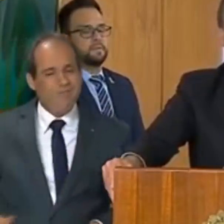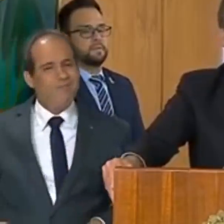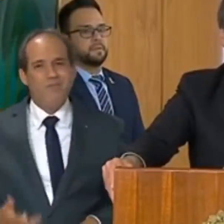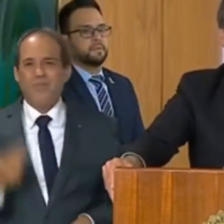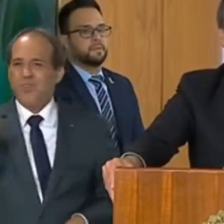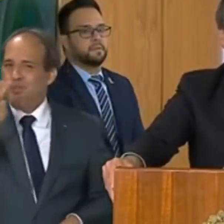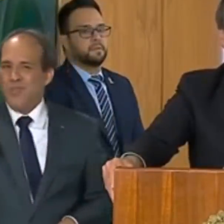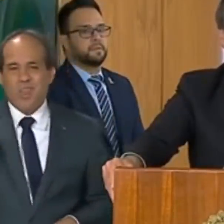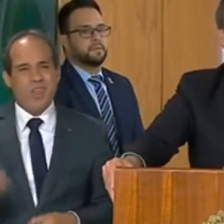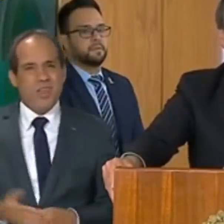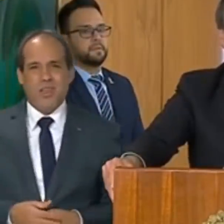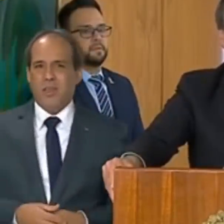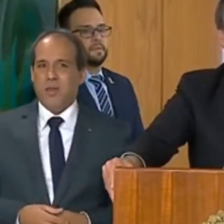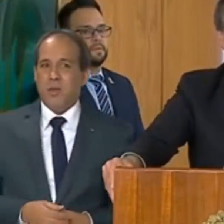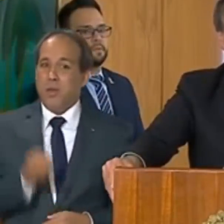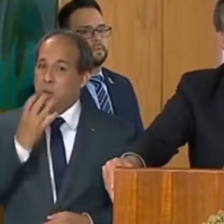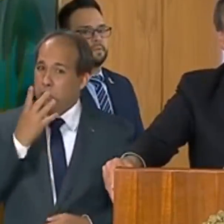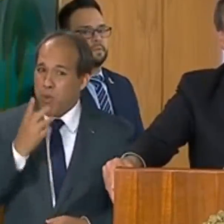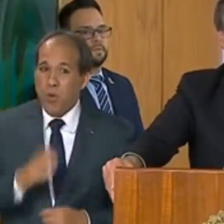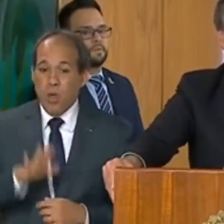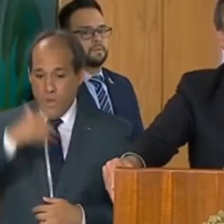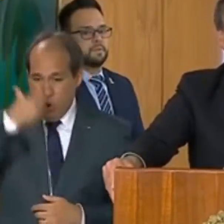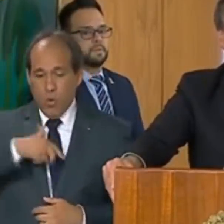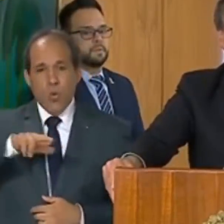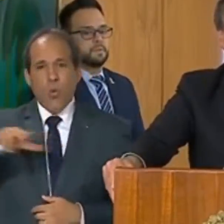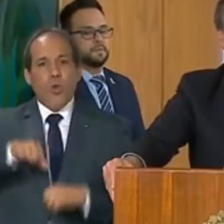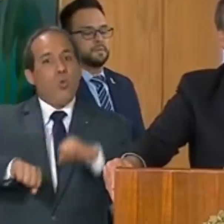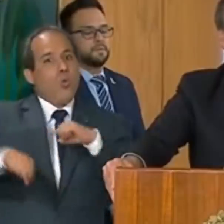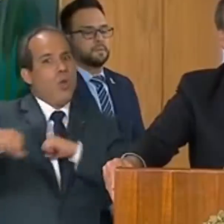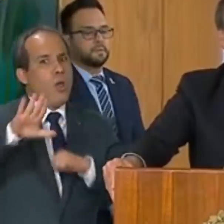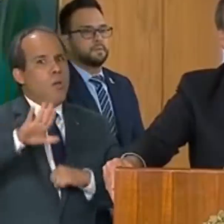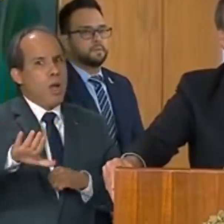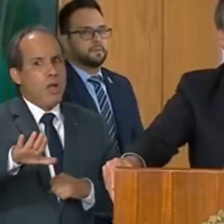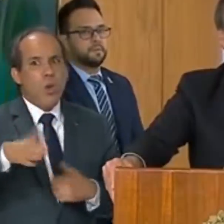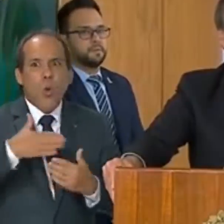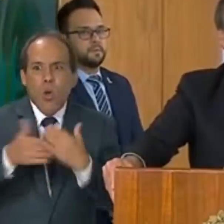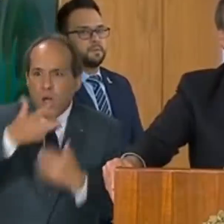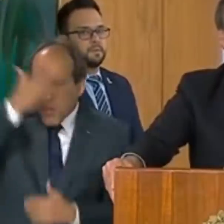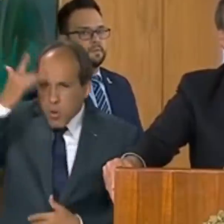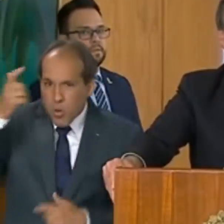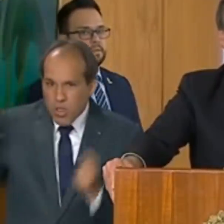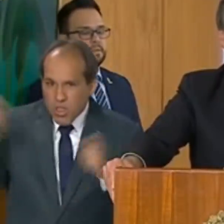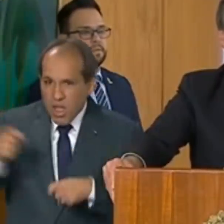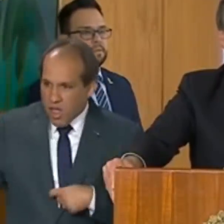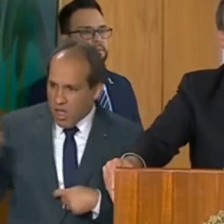Com todo respeito, não sou super-homem, mas não é para qualquer um. Tem que estar muito bem preparado